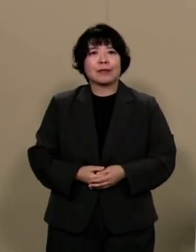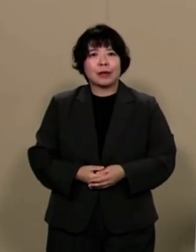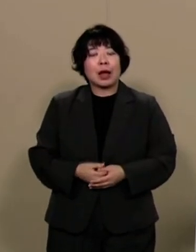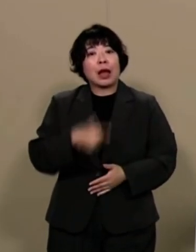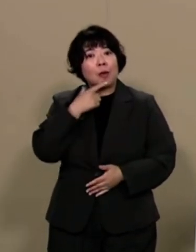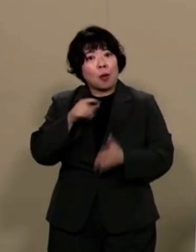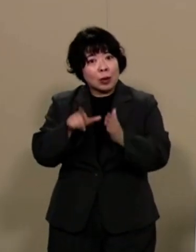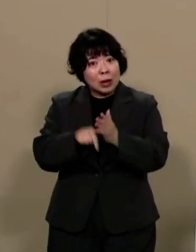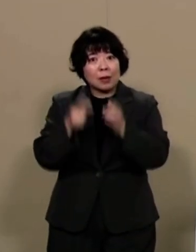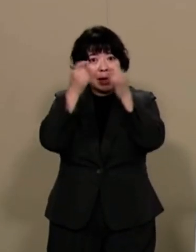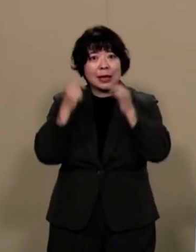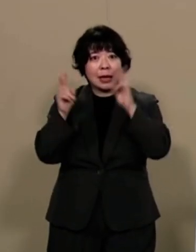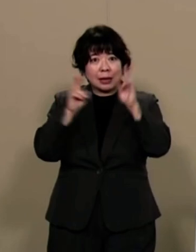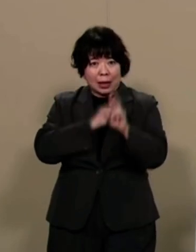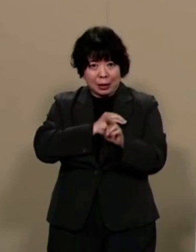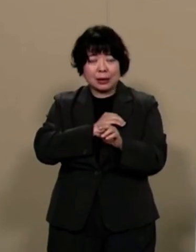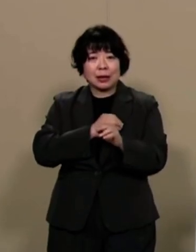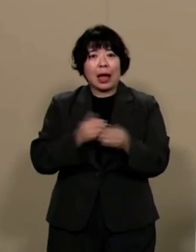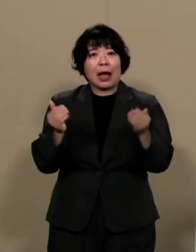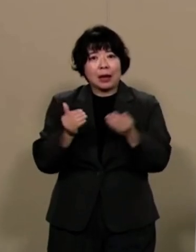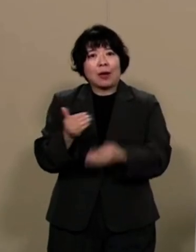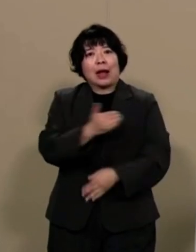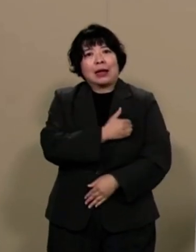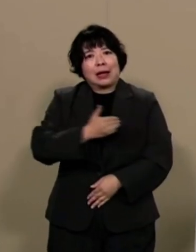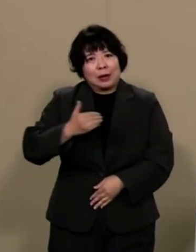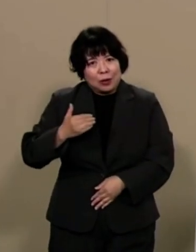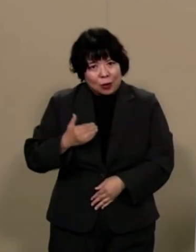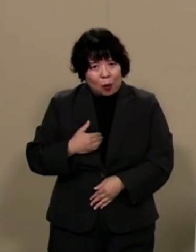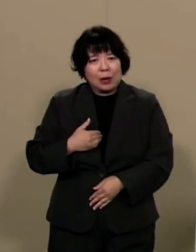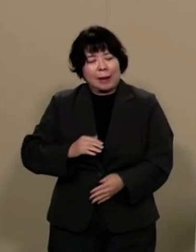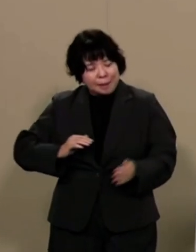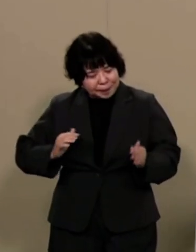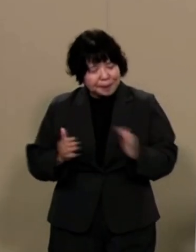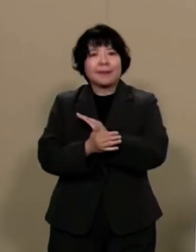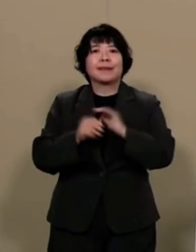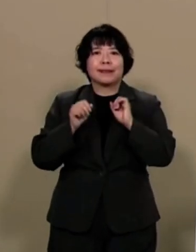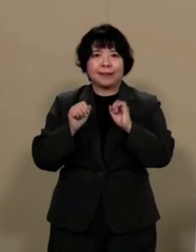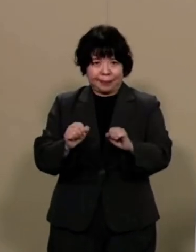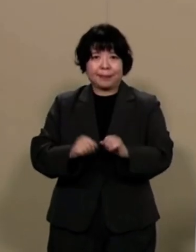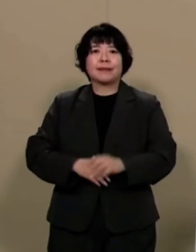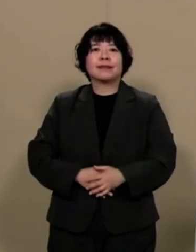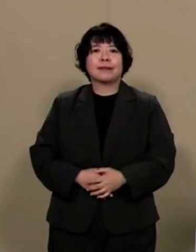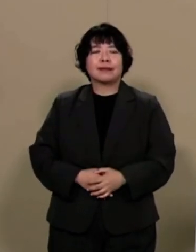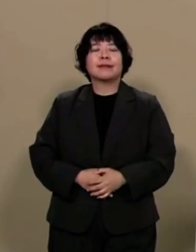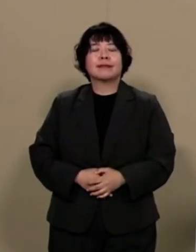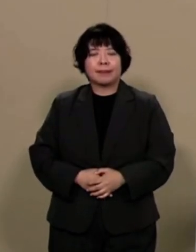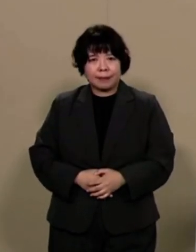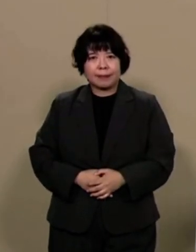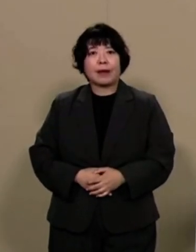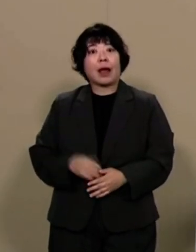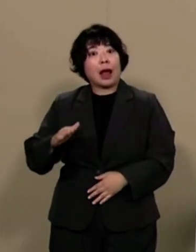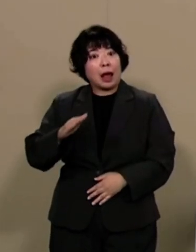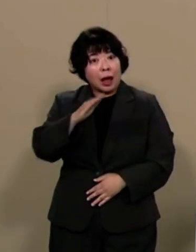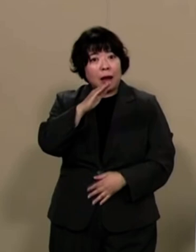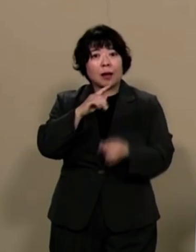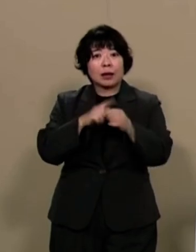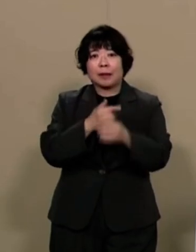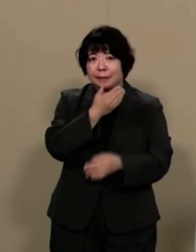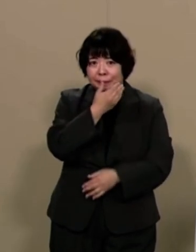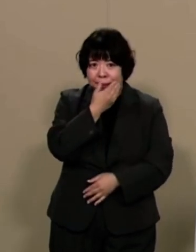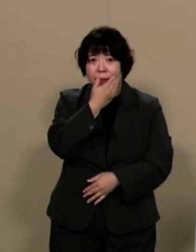社員として働くことができるよう抜本改革をしますそして成長の